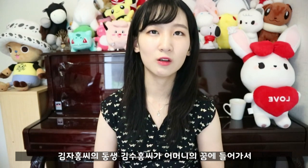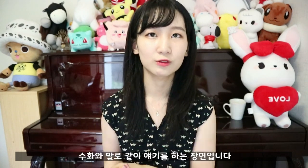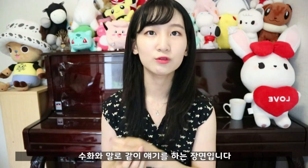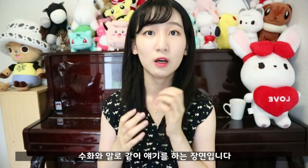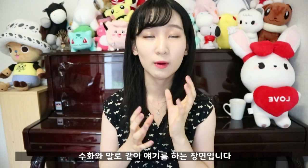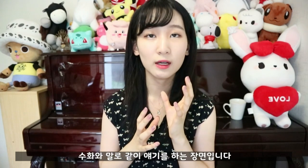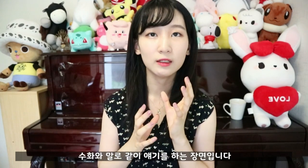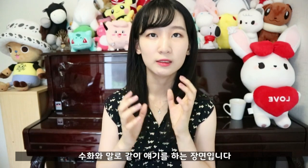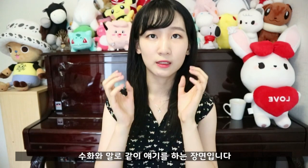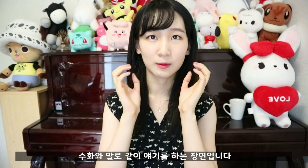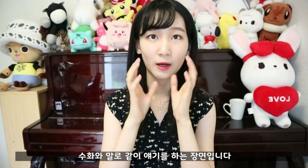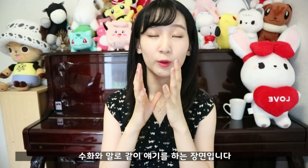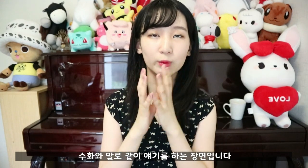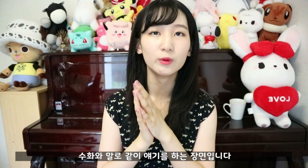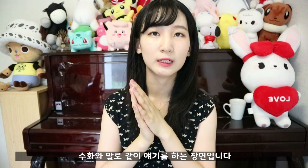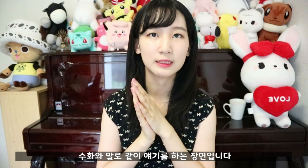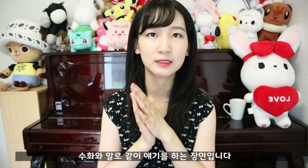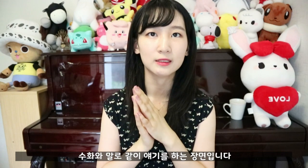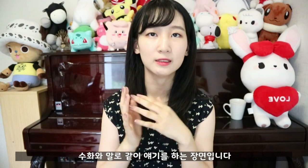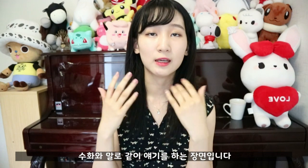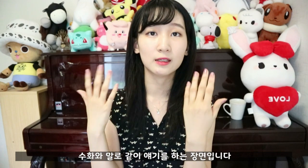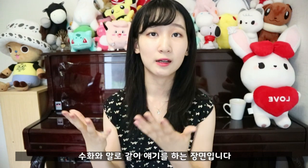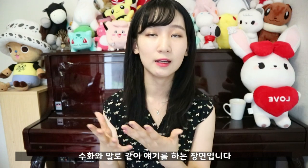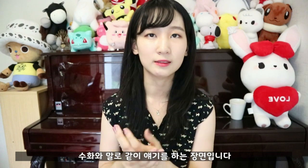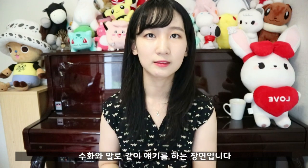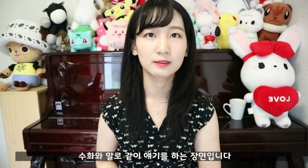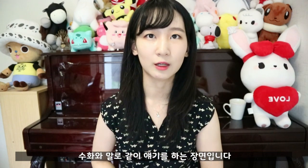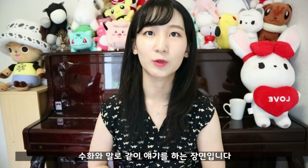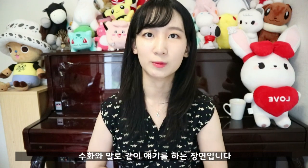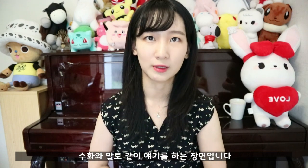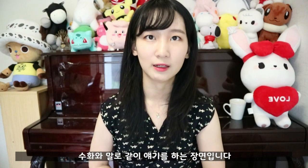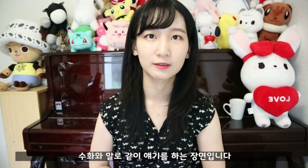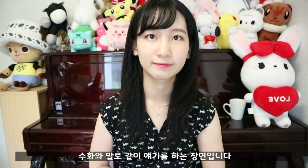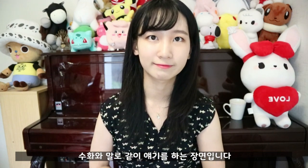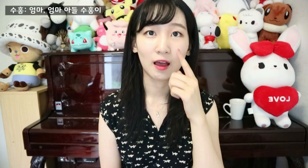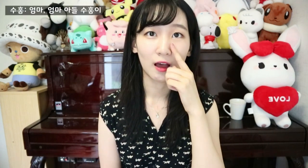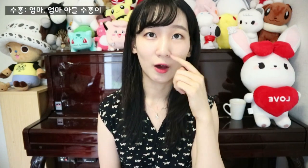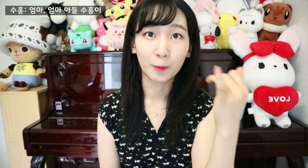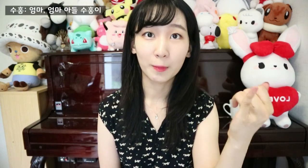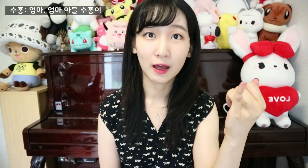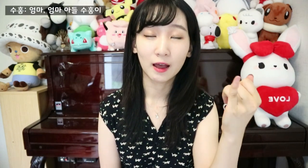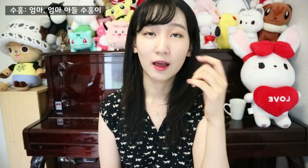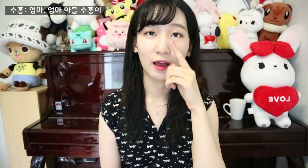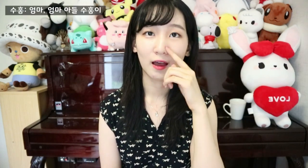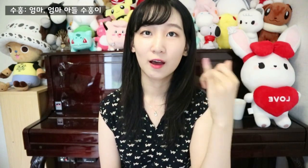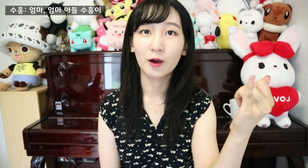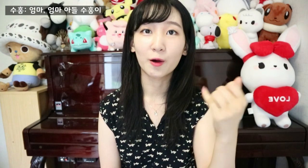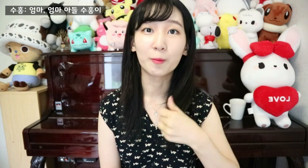들어가서 수아와 이제 말로 같이 얘기를 하는 장면입니다. 엄마,